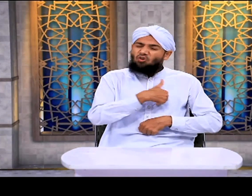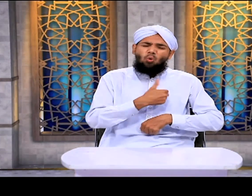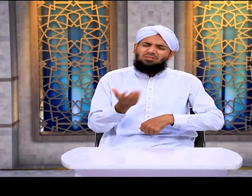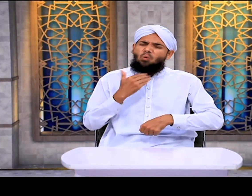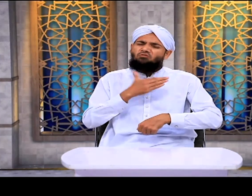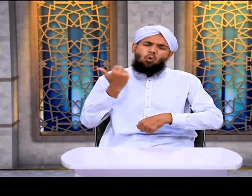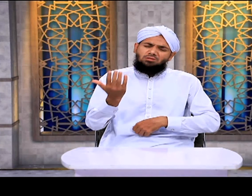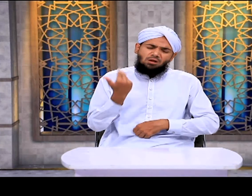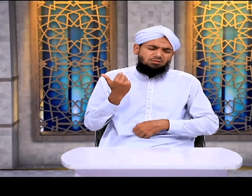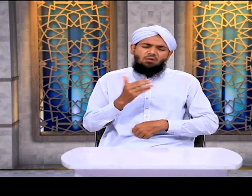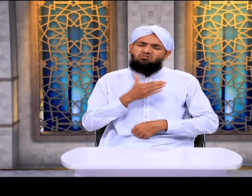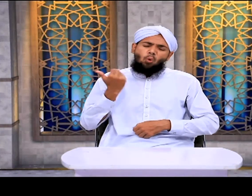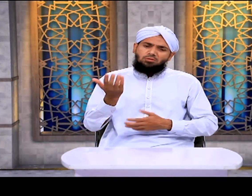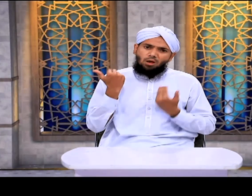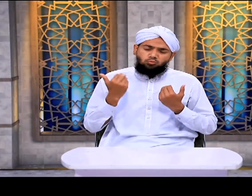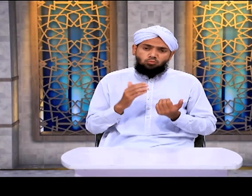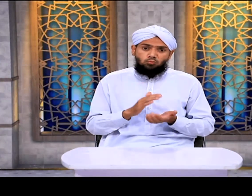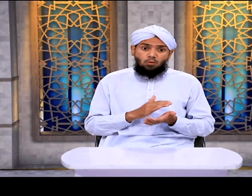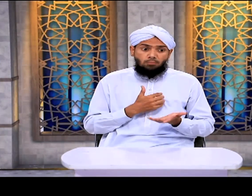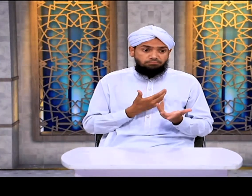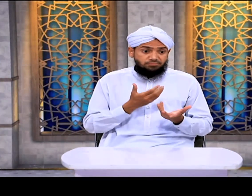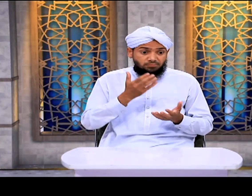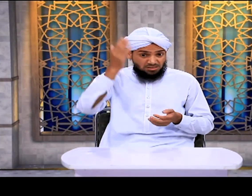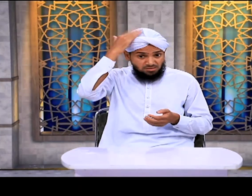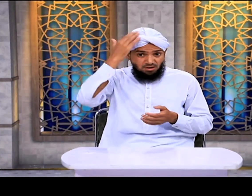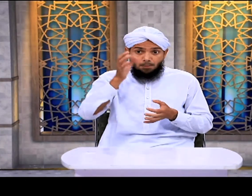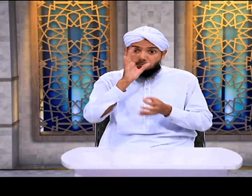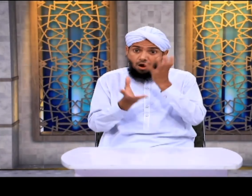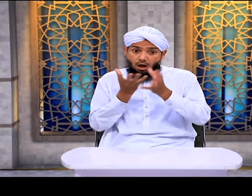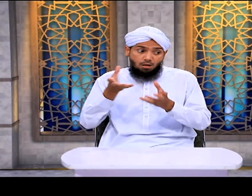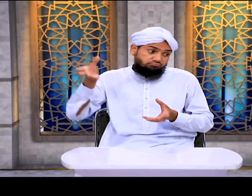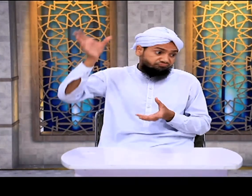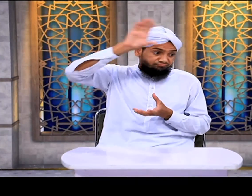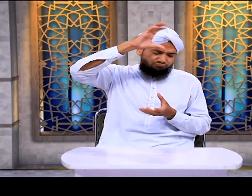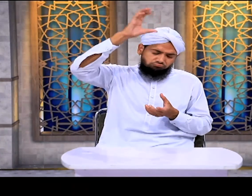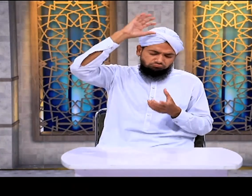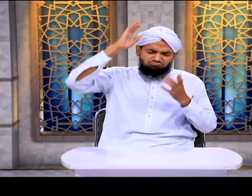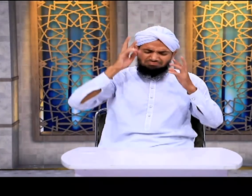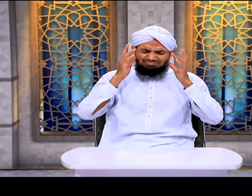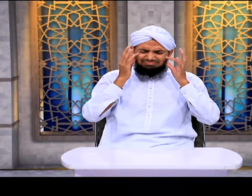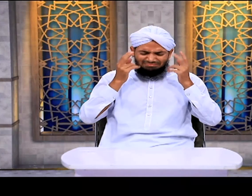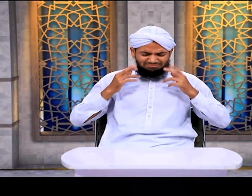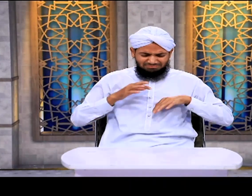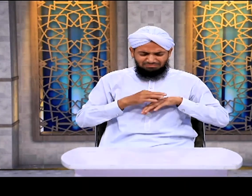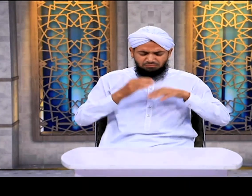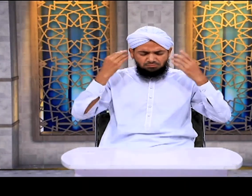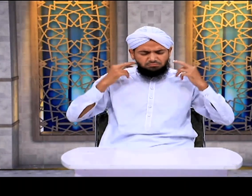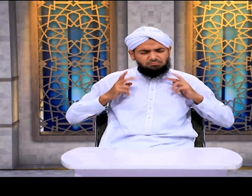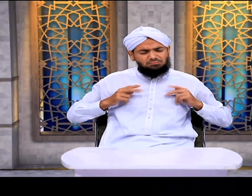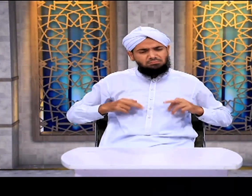کے سروں پر کھولتا ہوا پانی ڈالا جائے گا جو ان کی کھال اور پیٹ کے اندر کا سب کچھ پگھلا دے